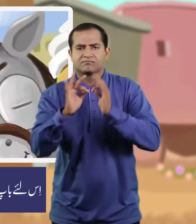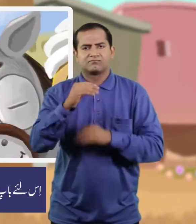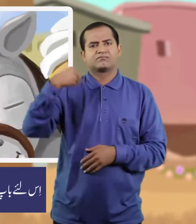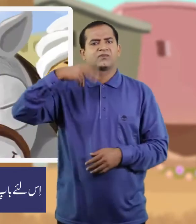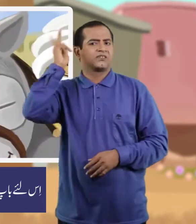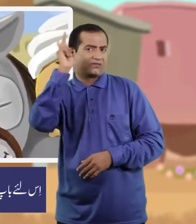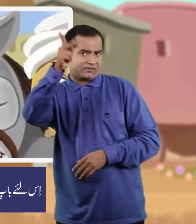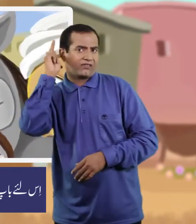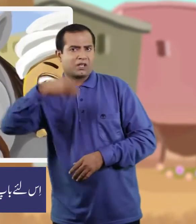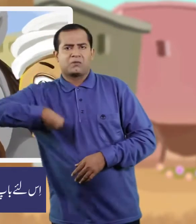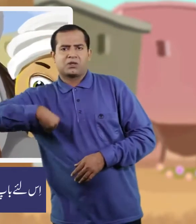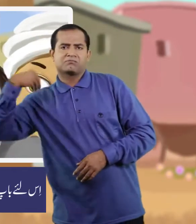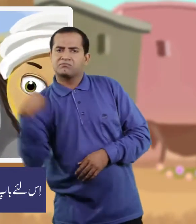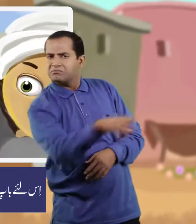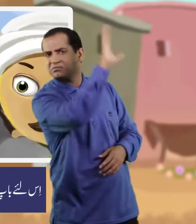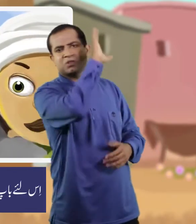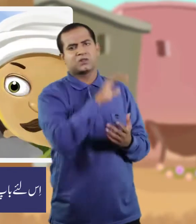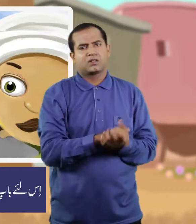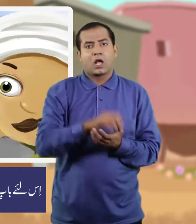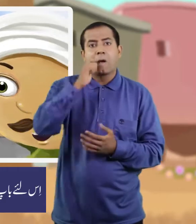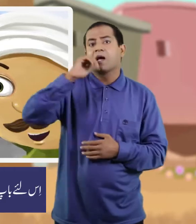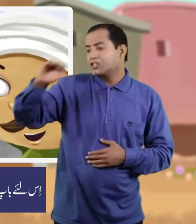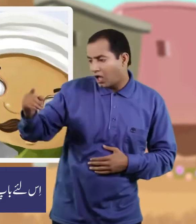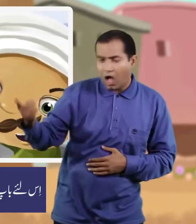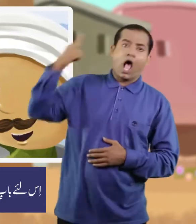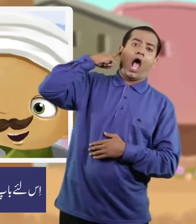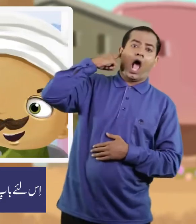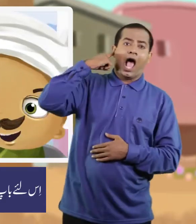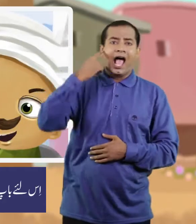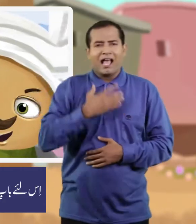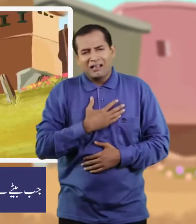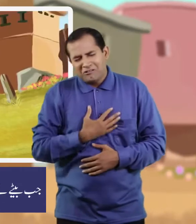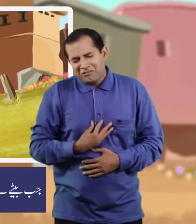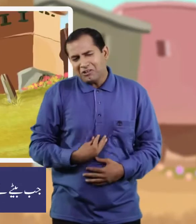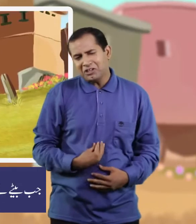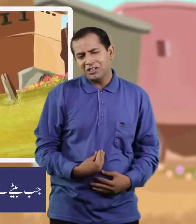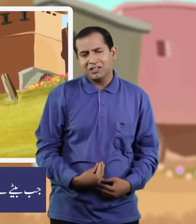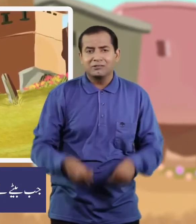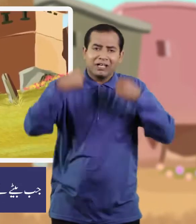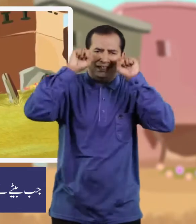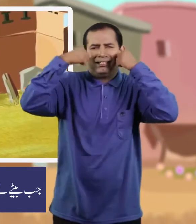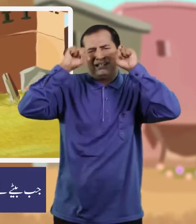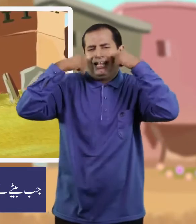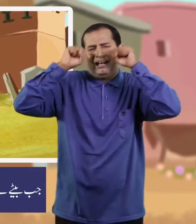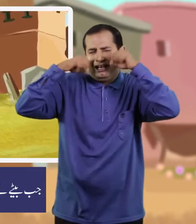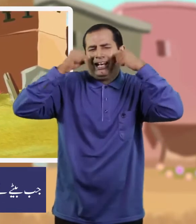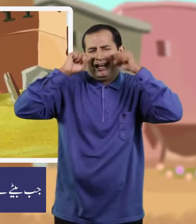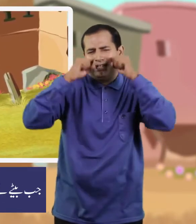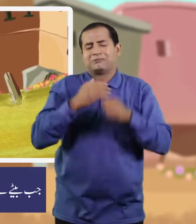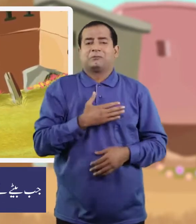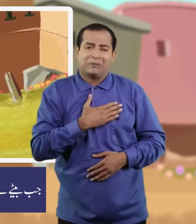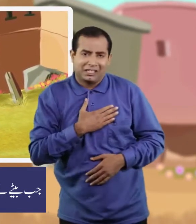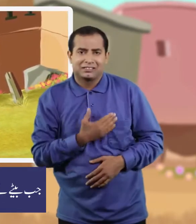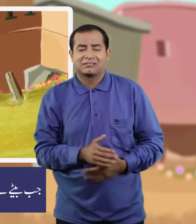इसलिए बाप ने घदे को बेचने का फैसला कर लिया. जब बेटे ने ये खबर सुनी, तो वो